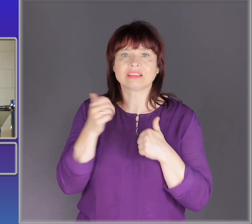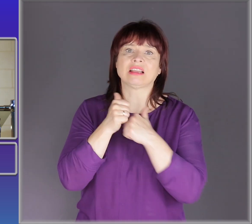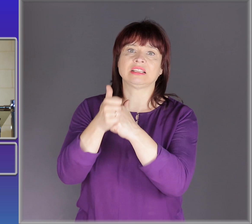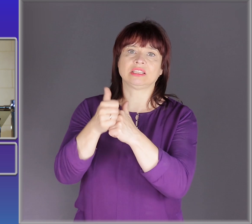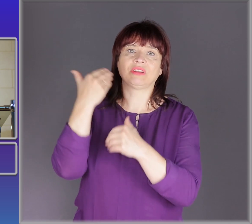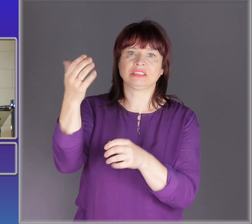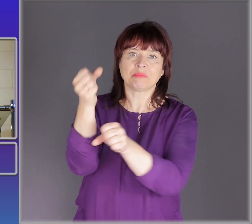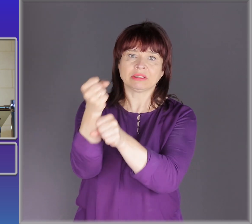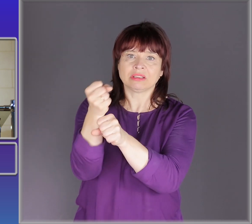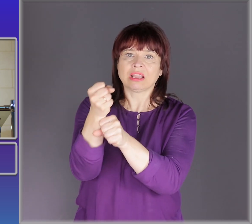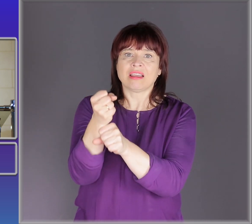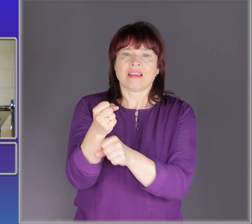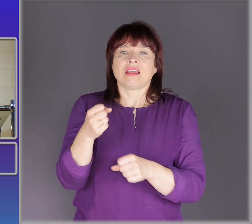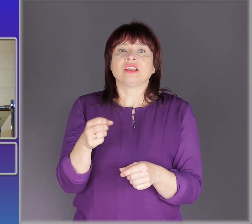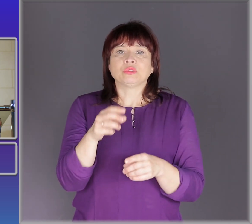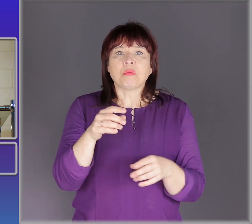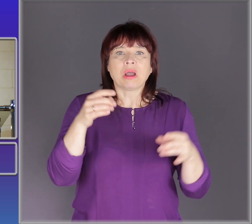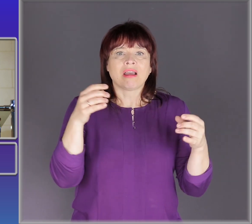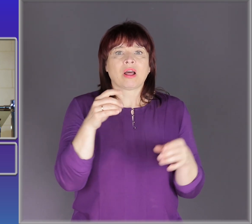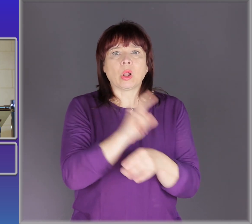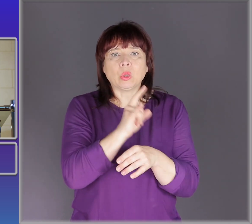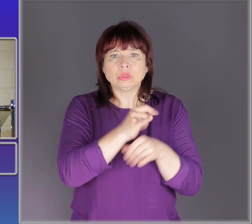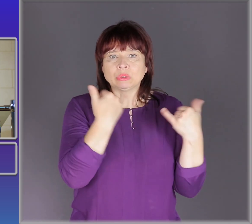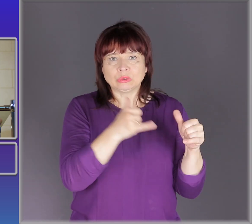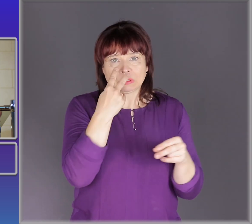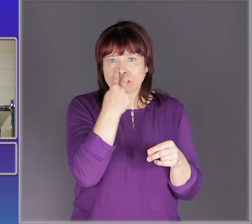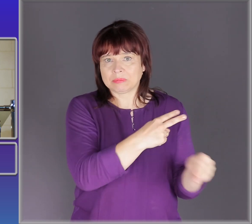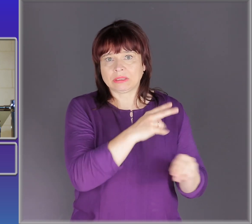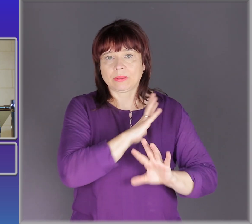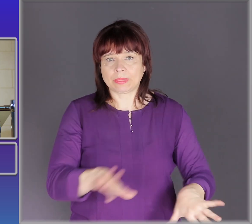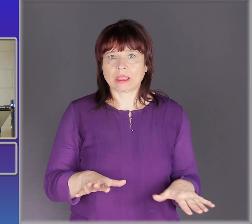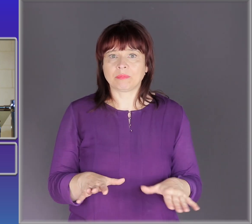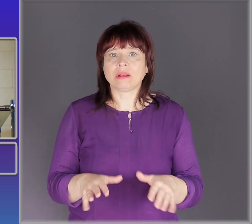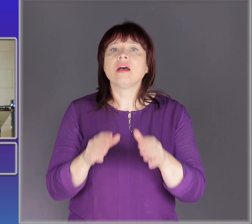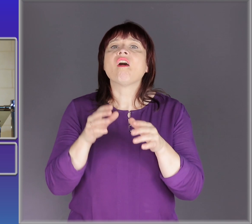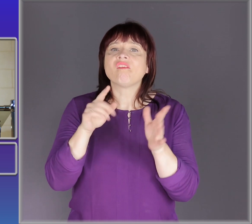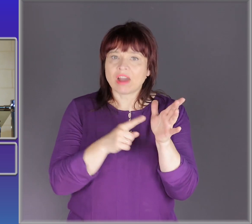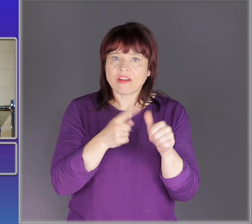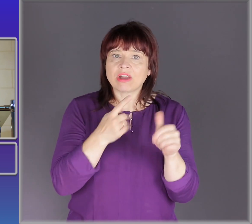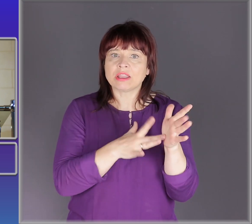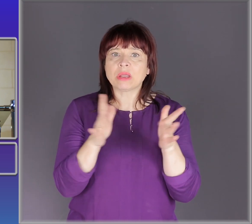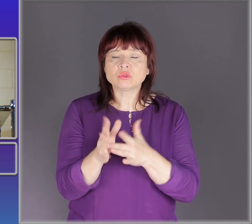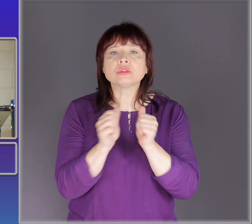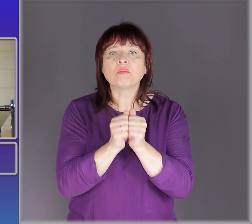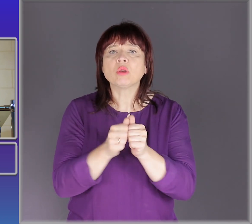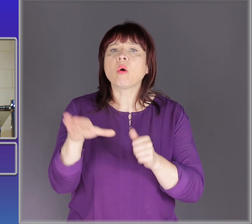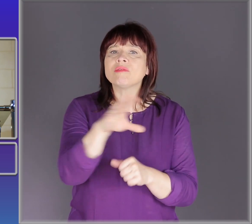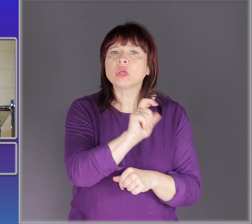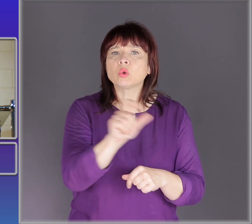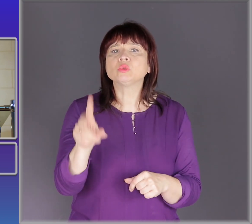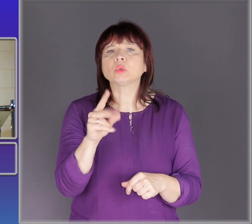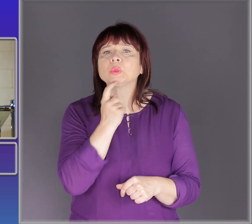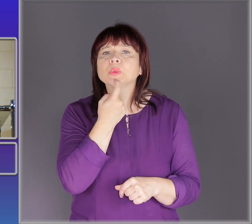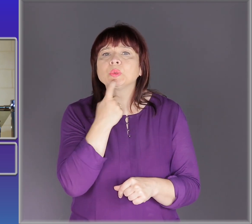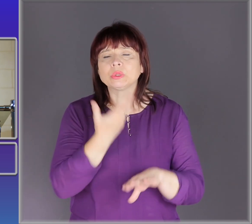оставались всегда здраво мысленными во имя иисуса христа я молю тебя о всех людях которые проходят трудные времена